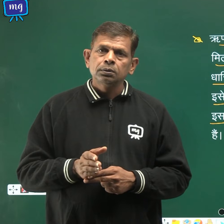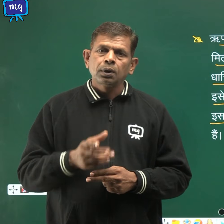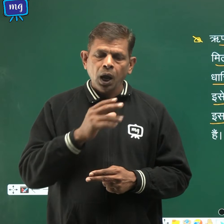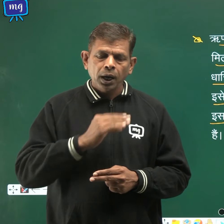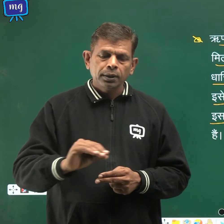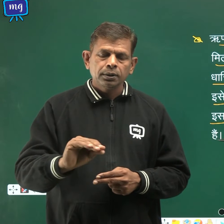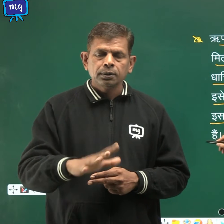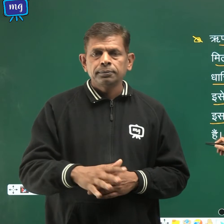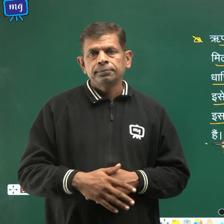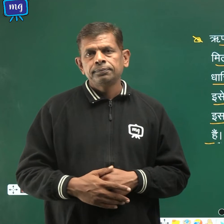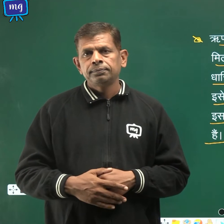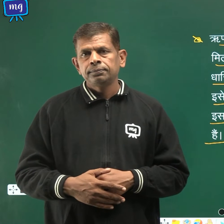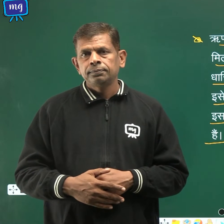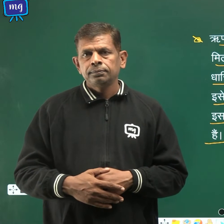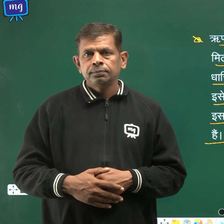कहते हैं।